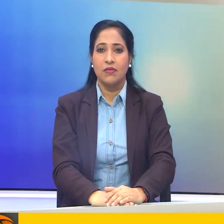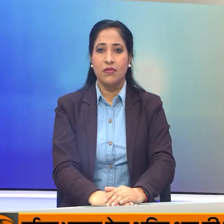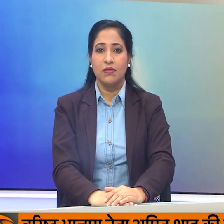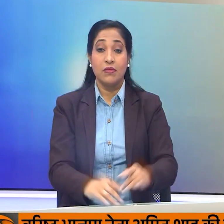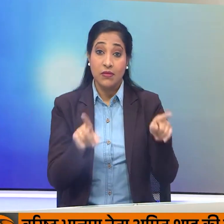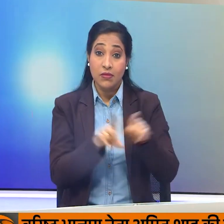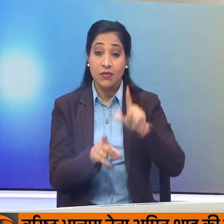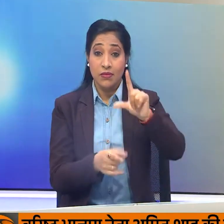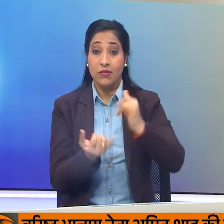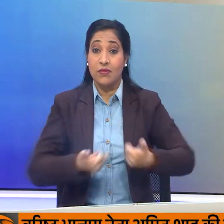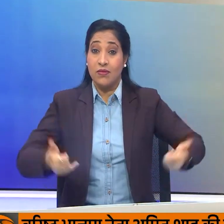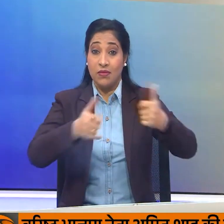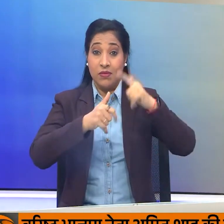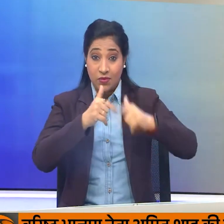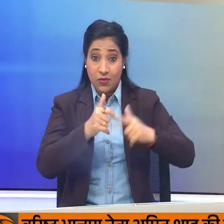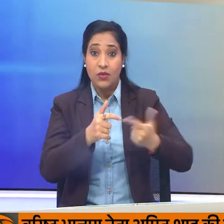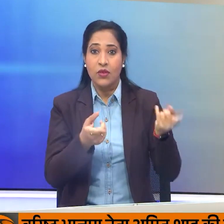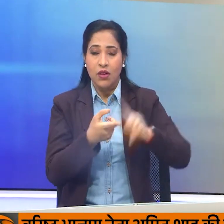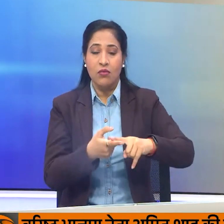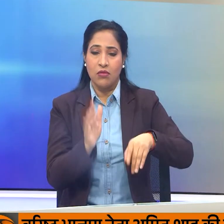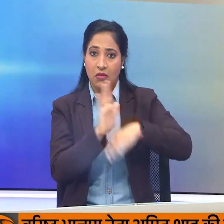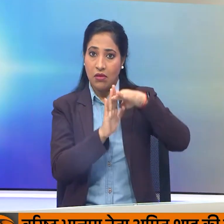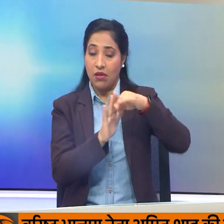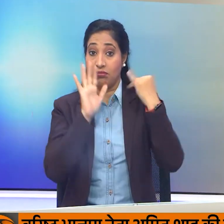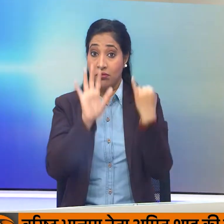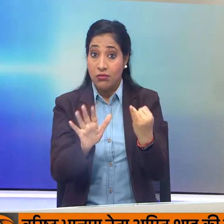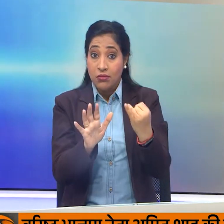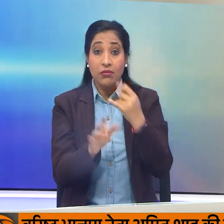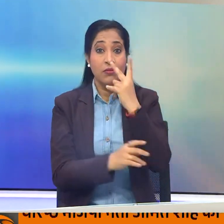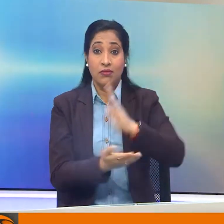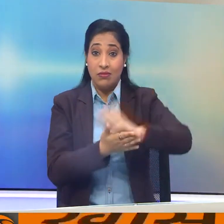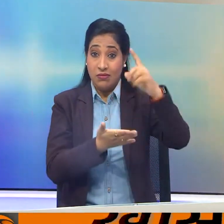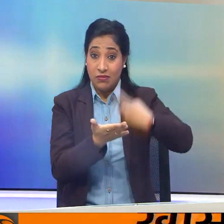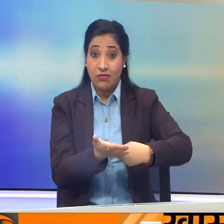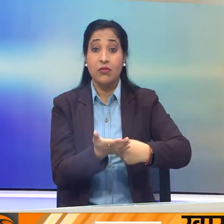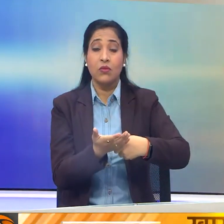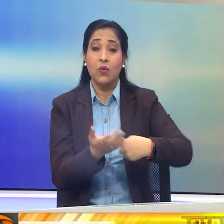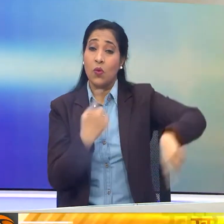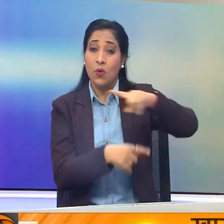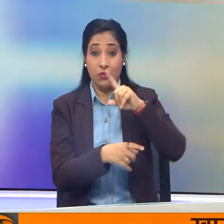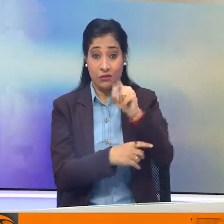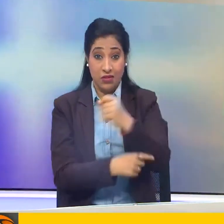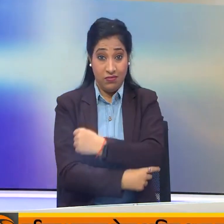और वहीं लोकसभा चुनावों का दंगल 6ठे दौर में पहुंच चुका है, और हरियाणा में सभी